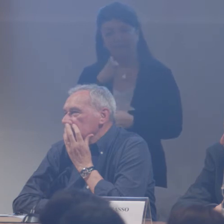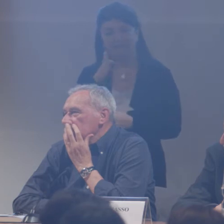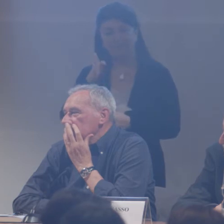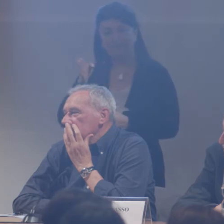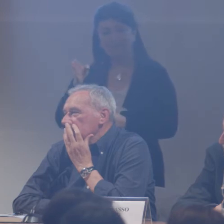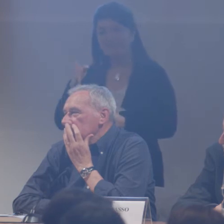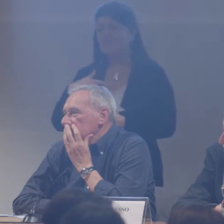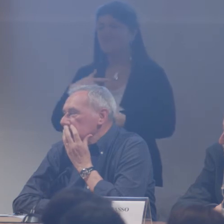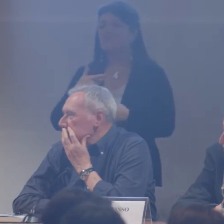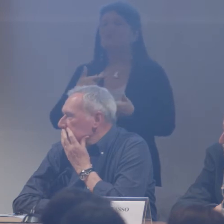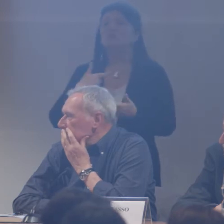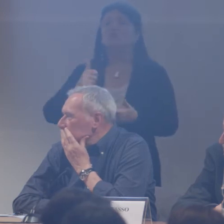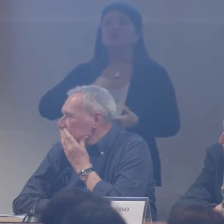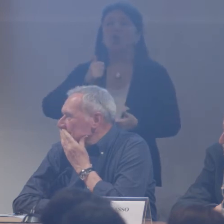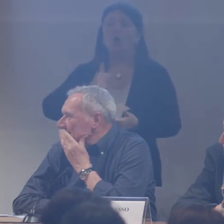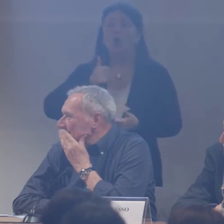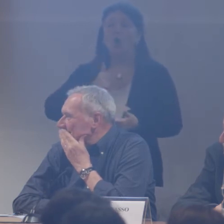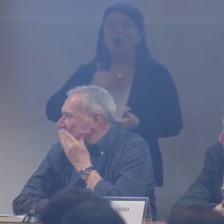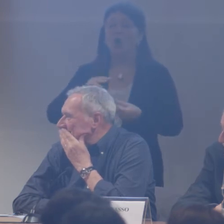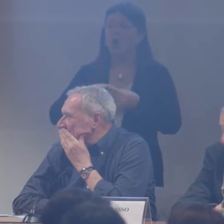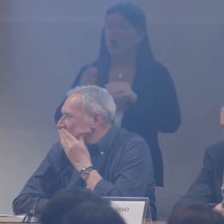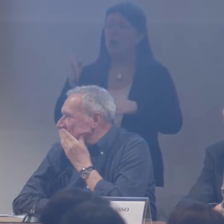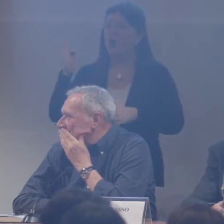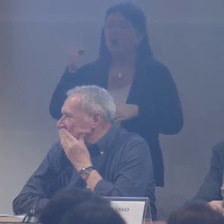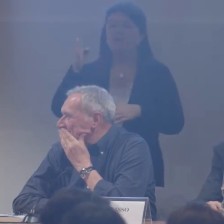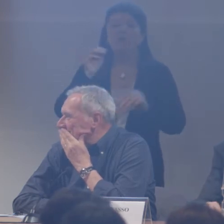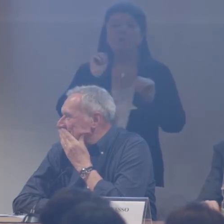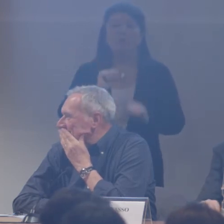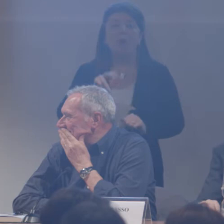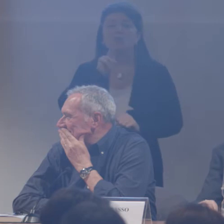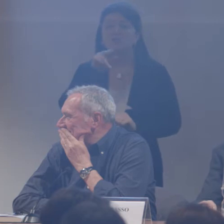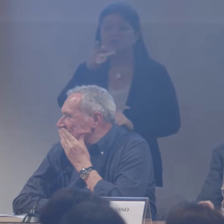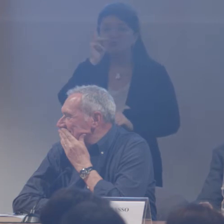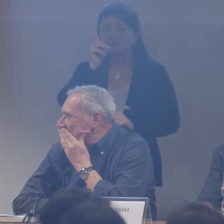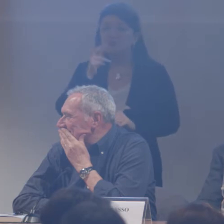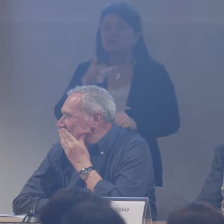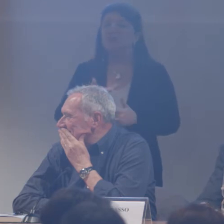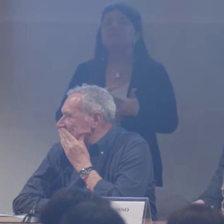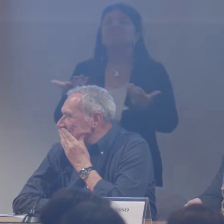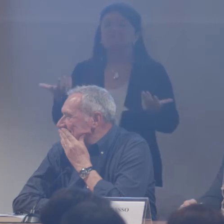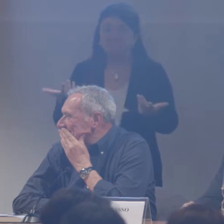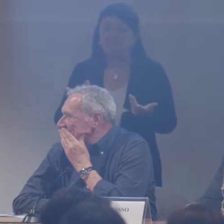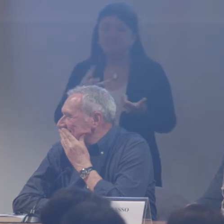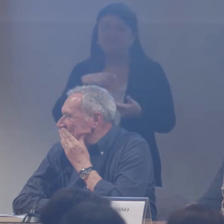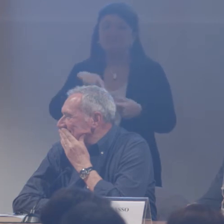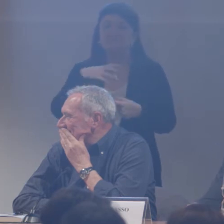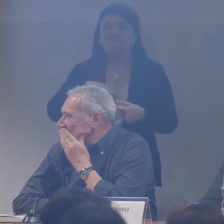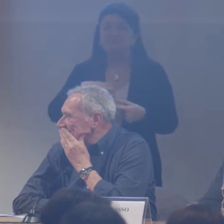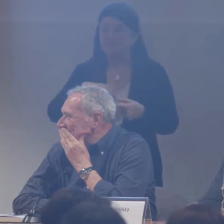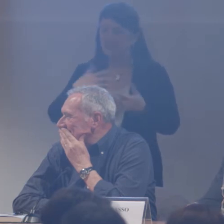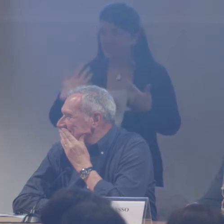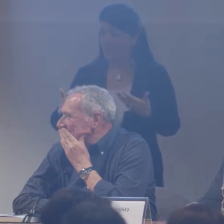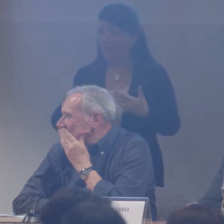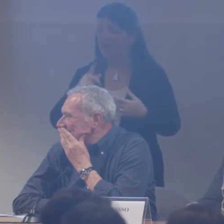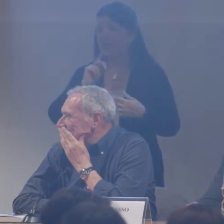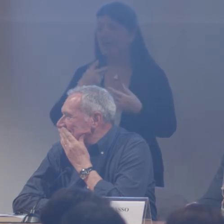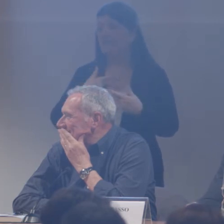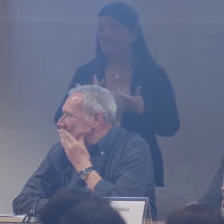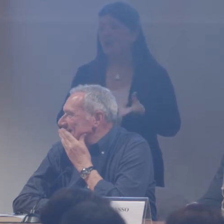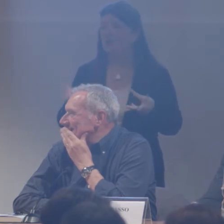faccio tutto il figo perché sono da solo, non posso dire delle cretinate, ma vai a spiegare tanto. Qui è come fare una ripetere la lezione